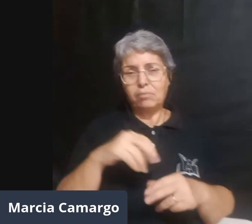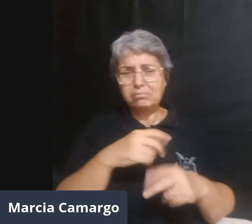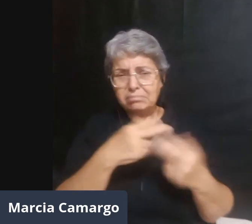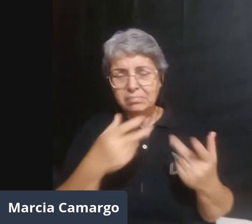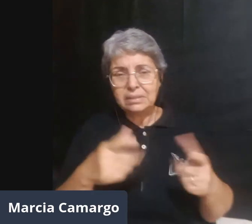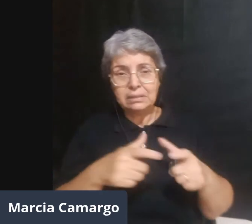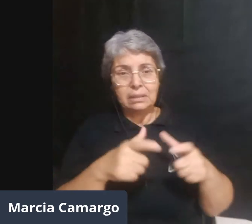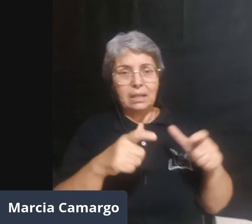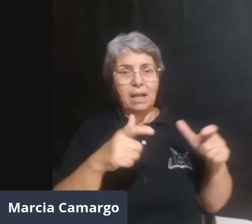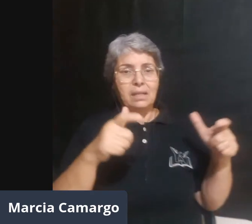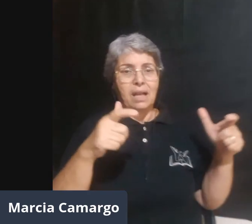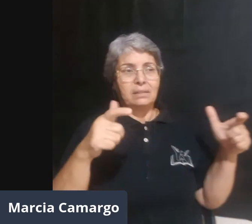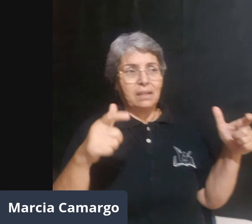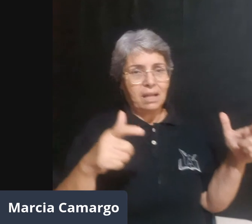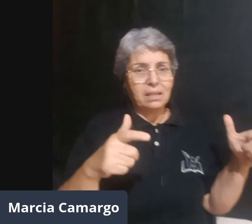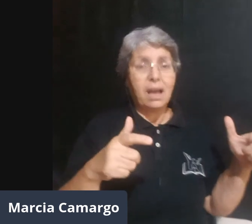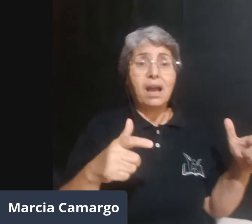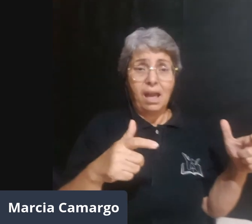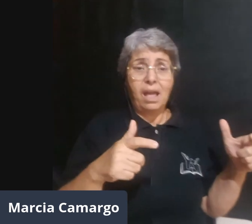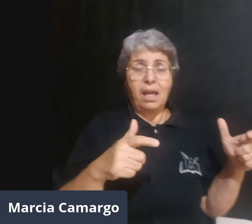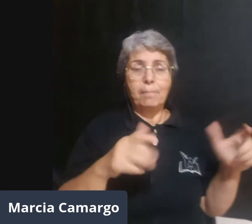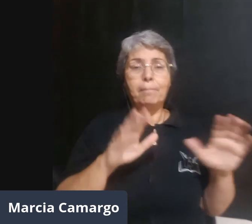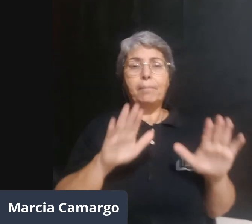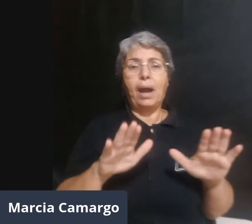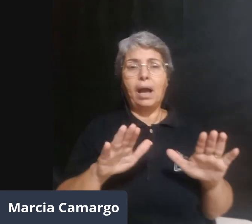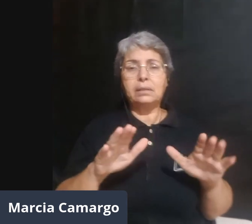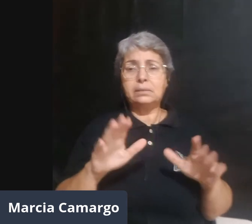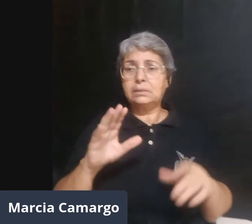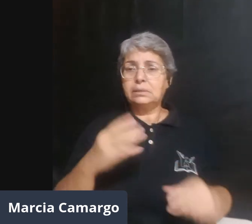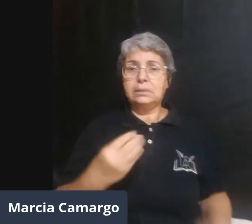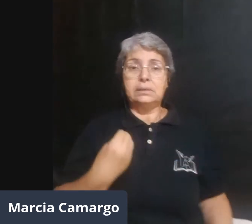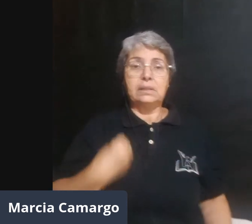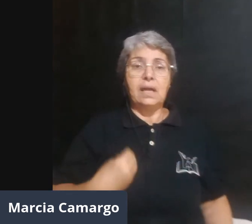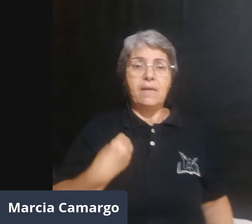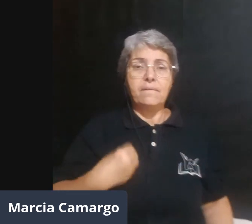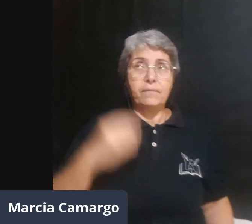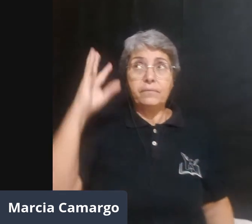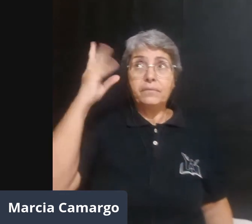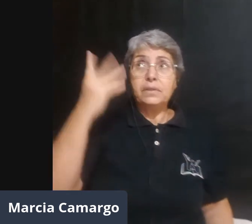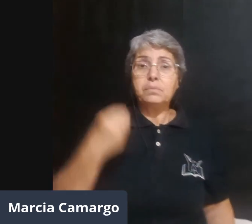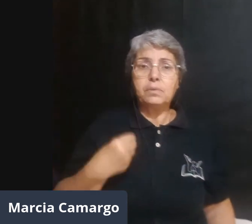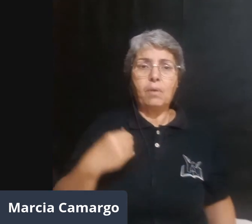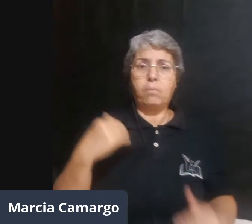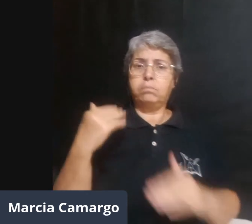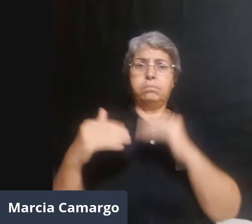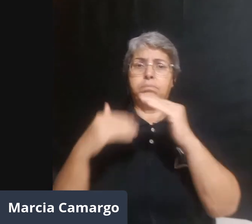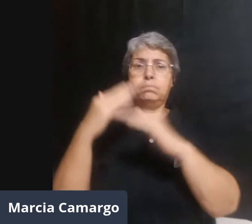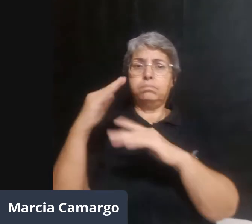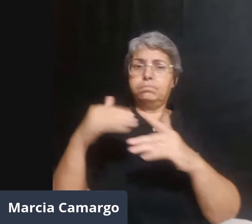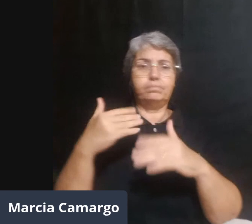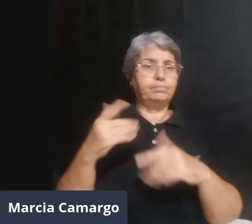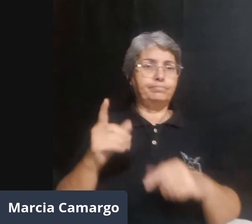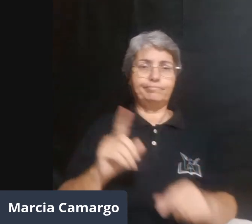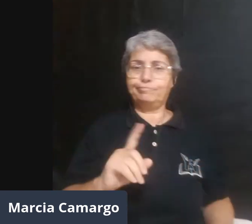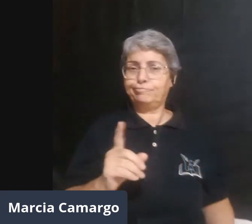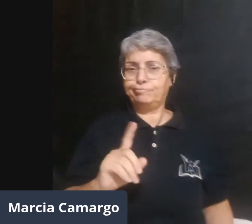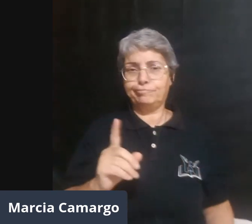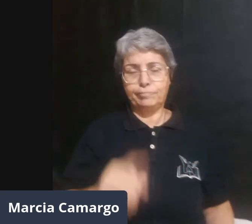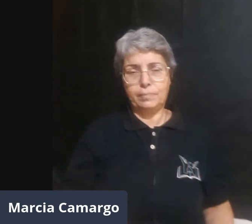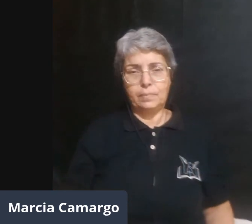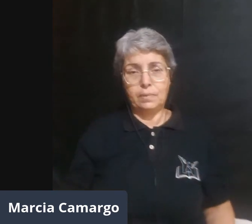proporção e ficamos cegados para receber a luz necessária para o prosseguimento de nossa missão como povo.